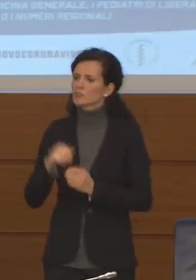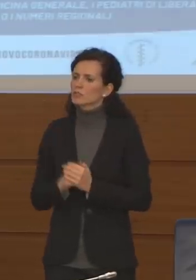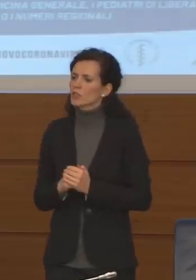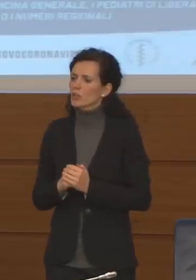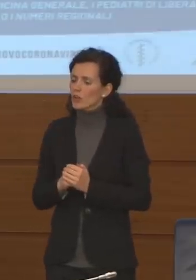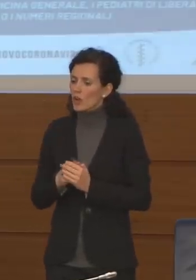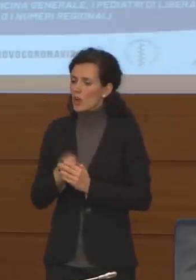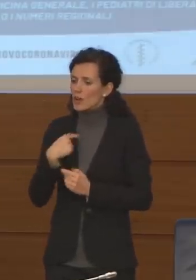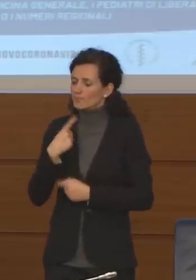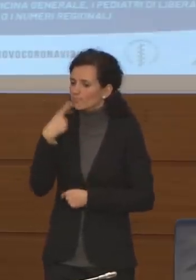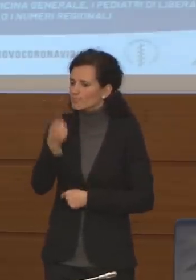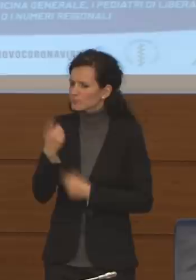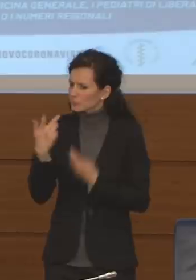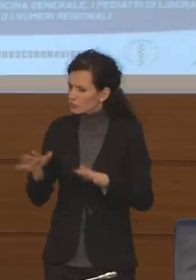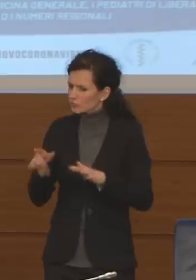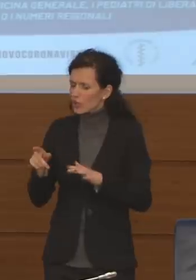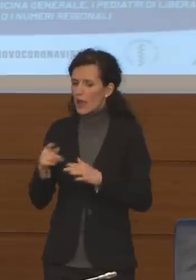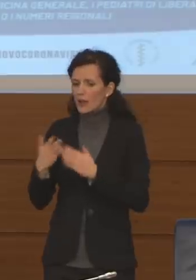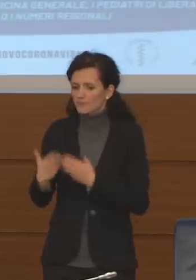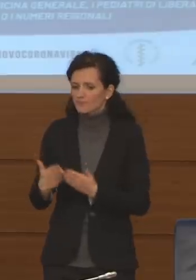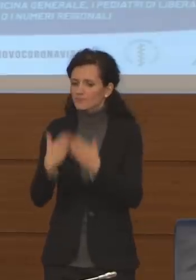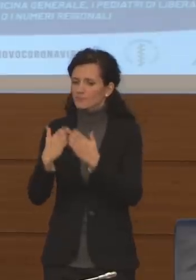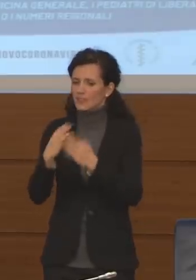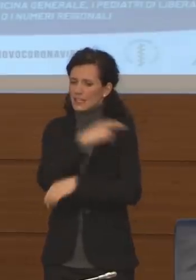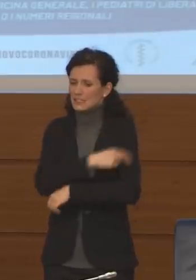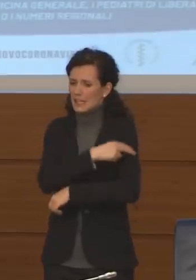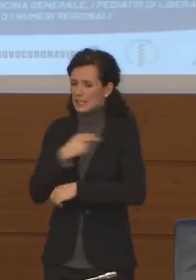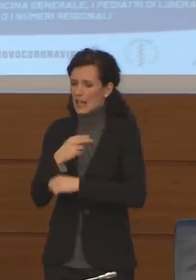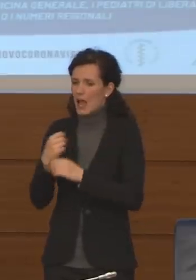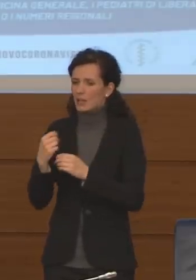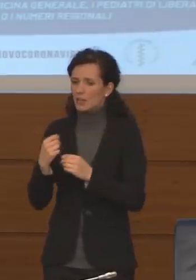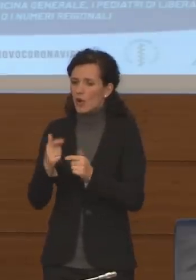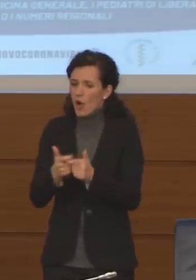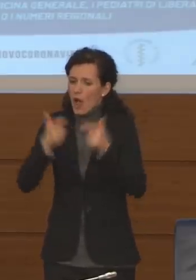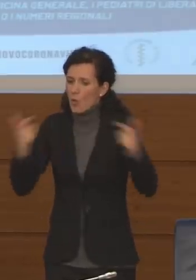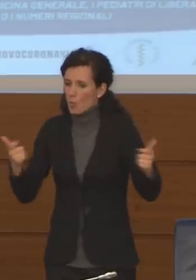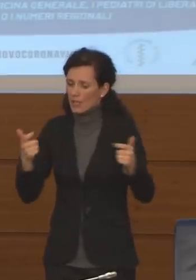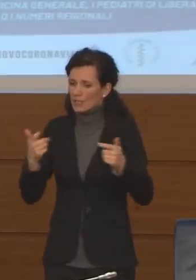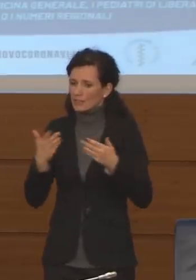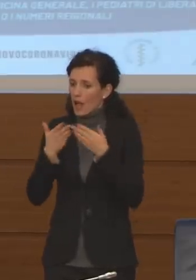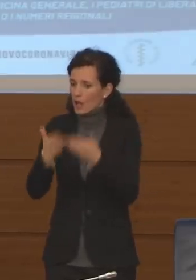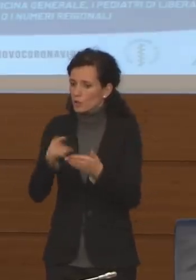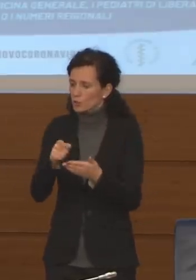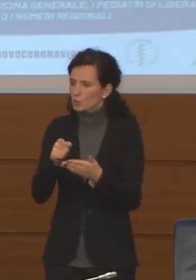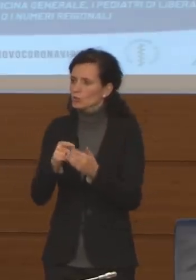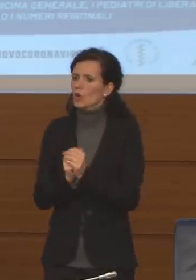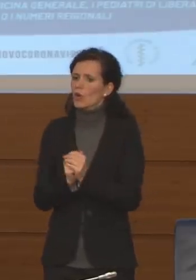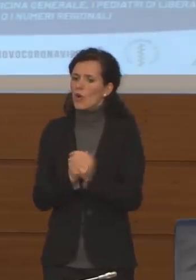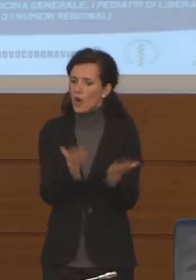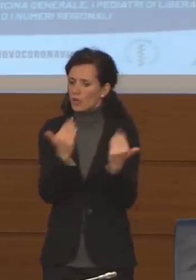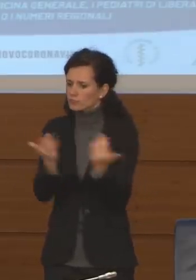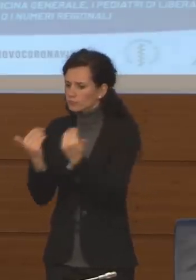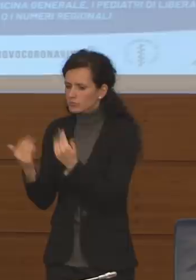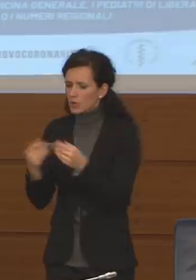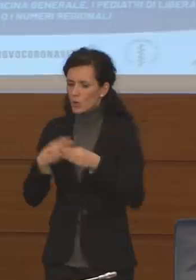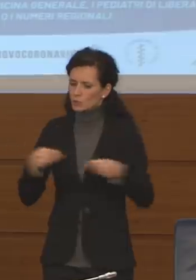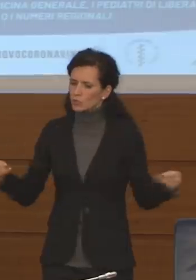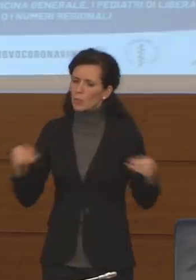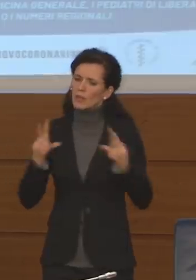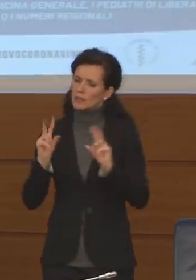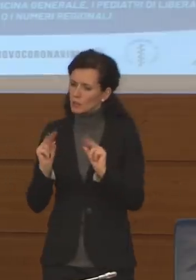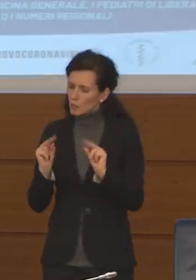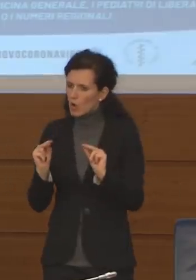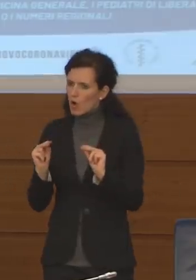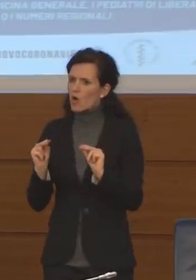di rafforzamento del sistema sanitario con la possibilità di acquisire nuovi strumenti per